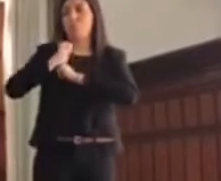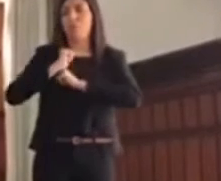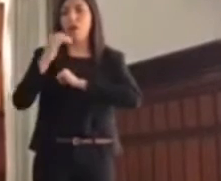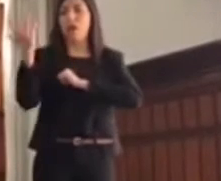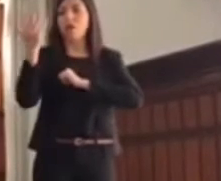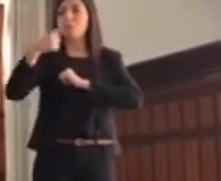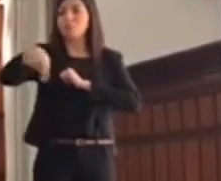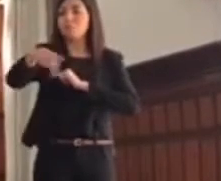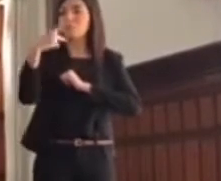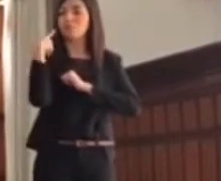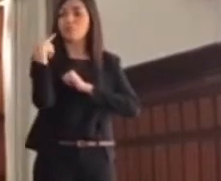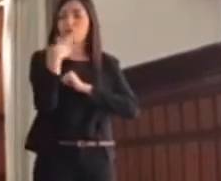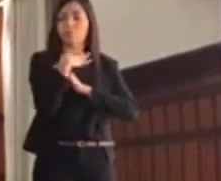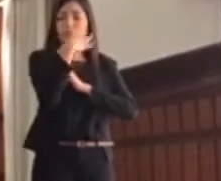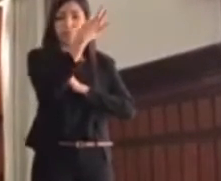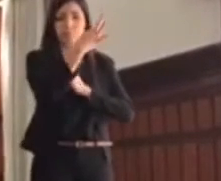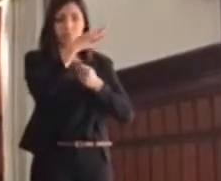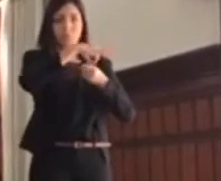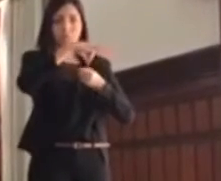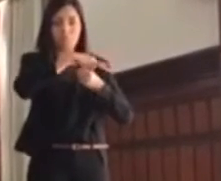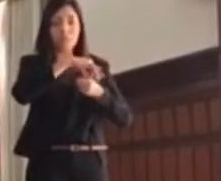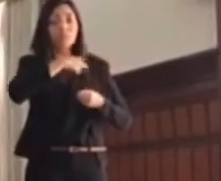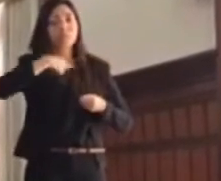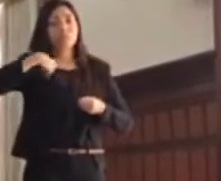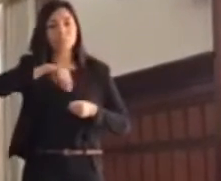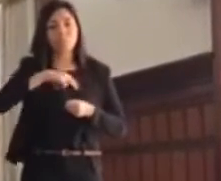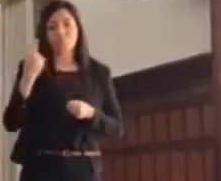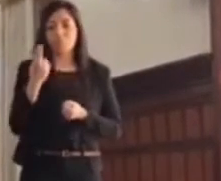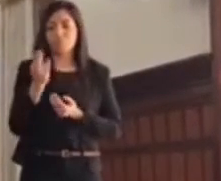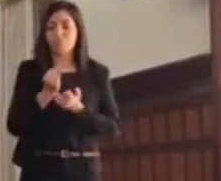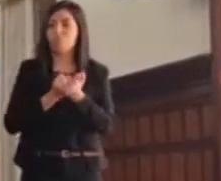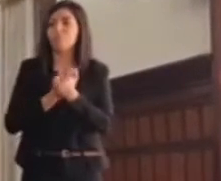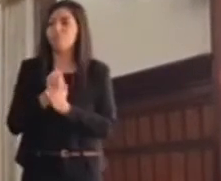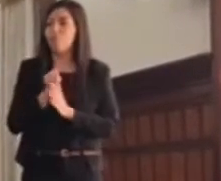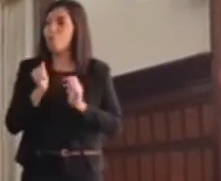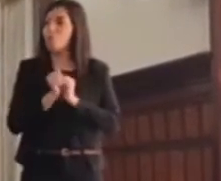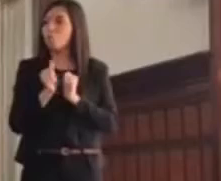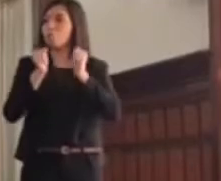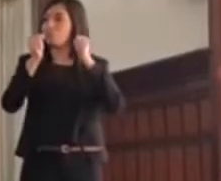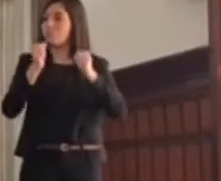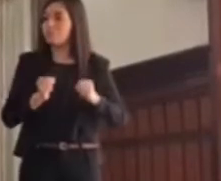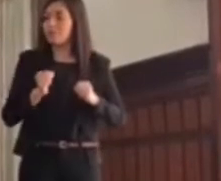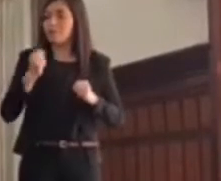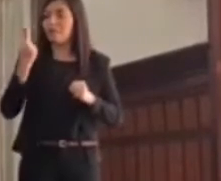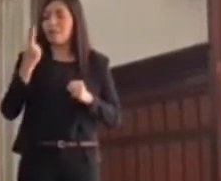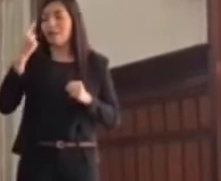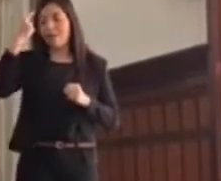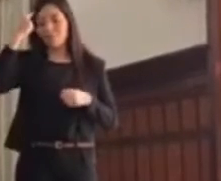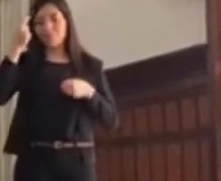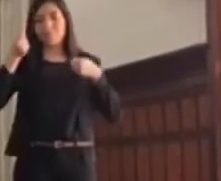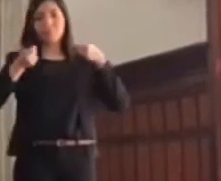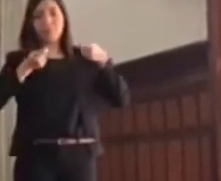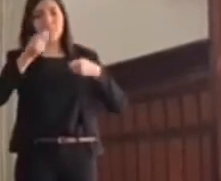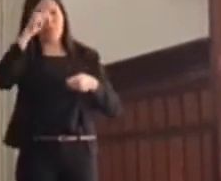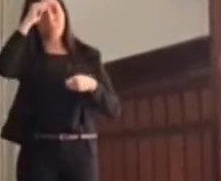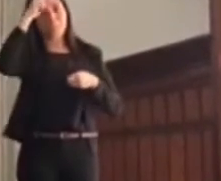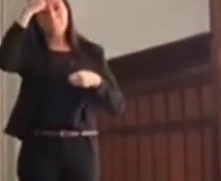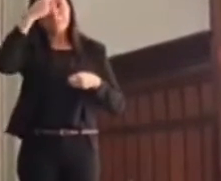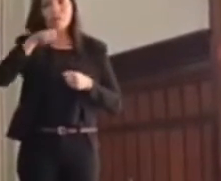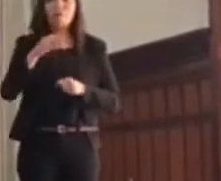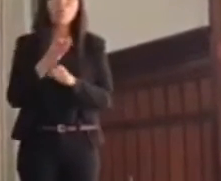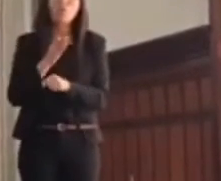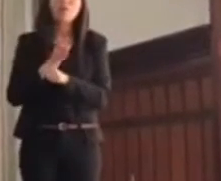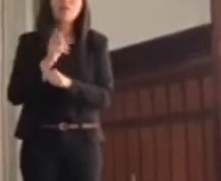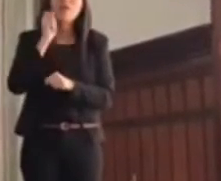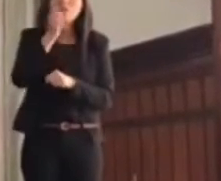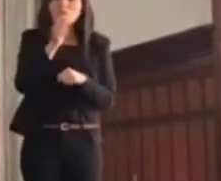debemos combatir con firmeza, pero sobre todo con inteligencia, los problemas sociales que